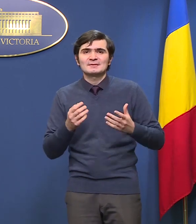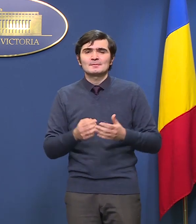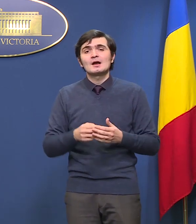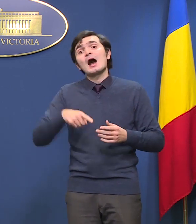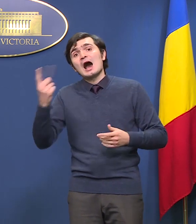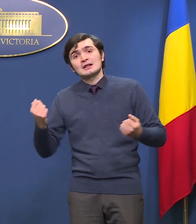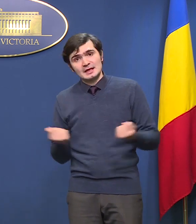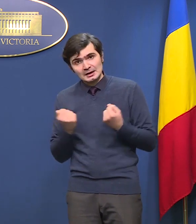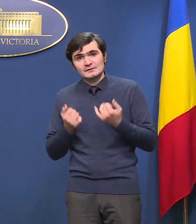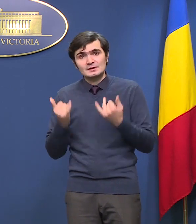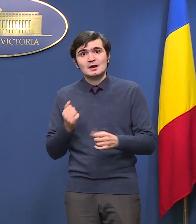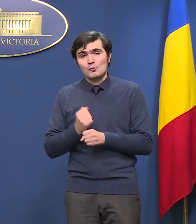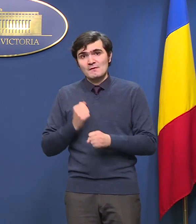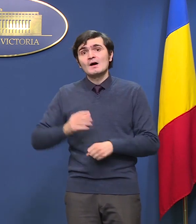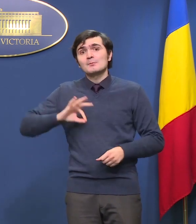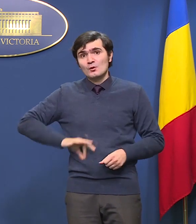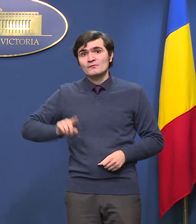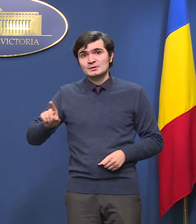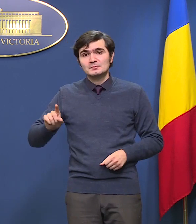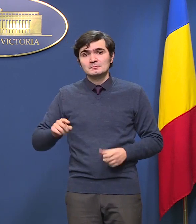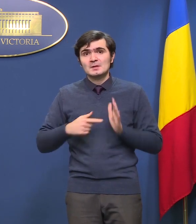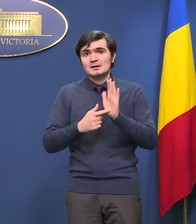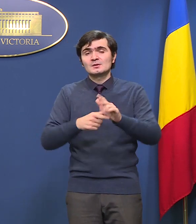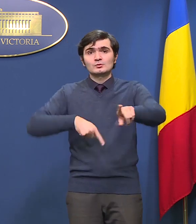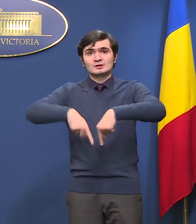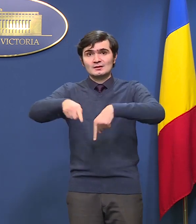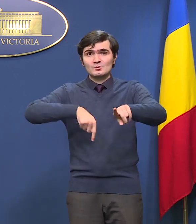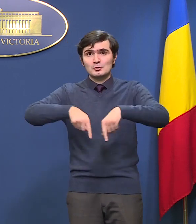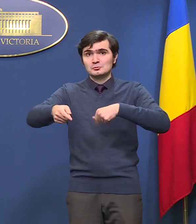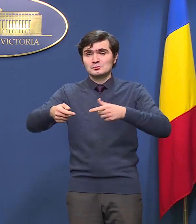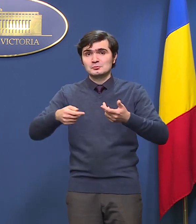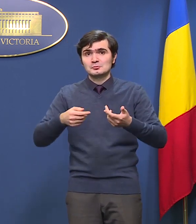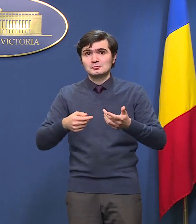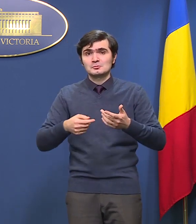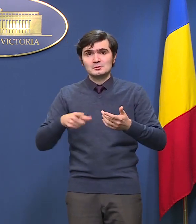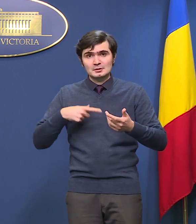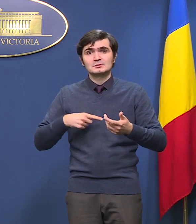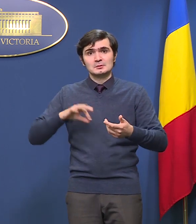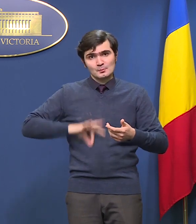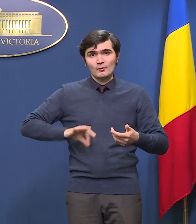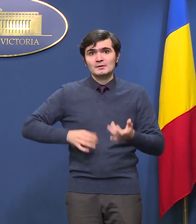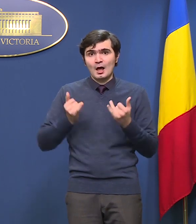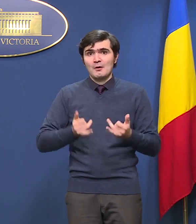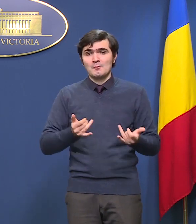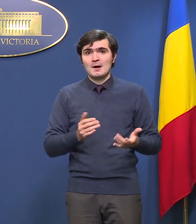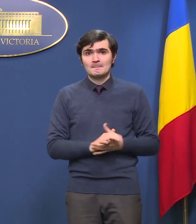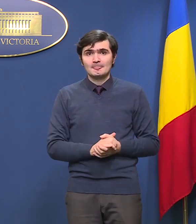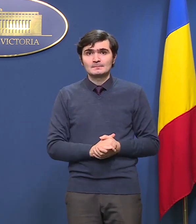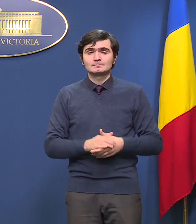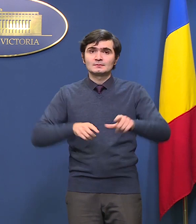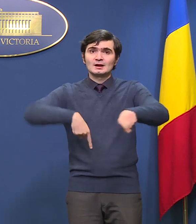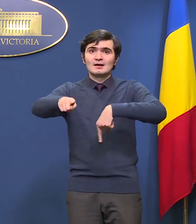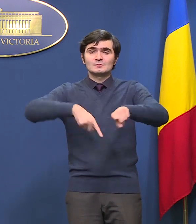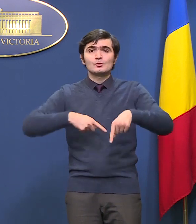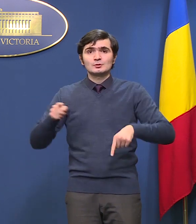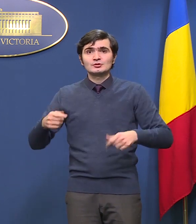profitabile și care, de exemplu, transporturile. Transporturile Sunt o activitate